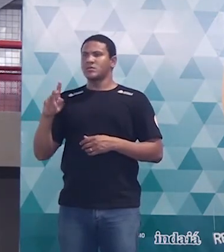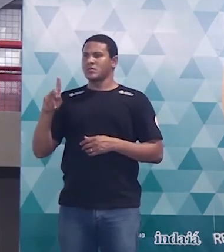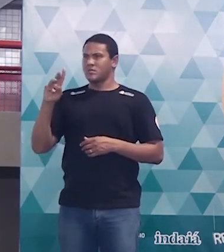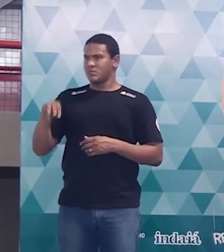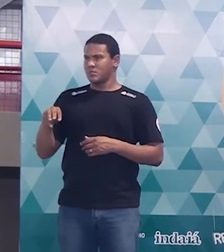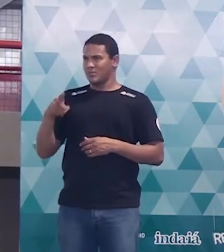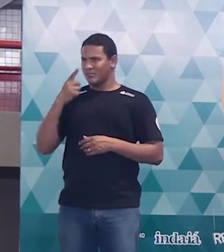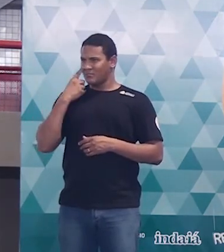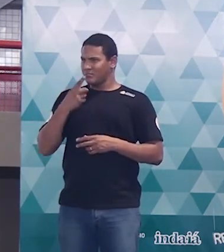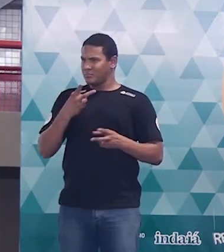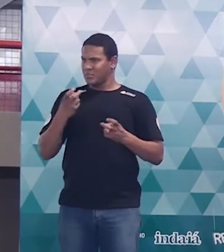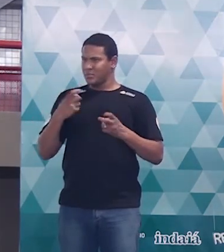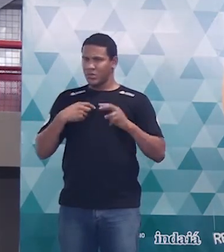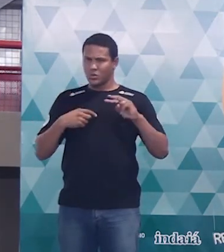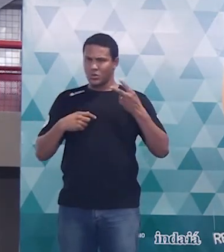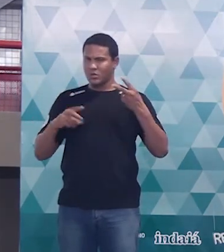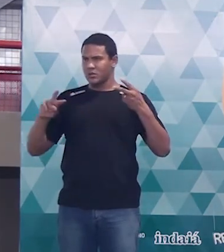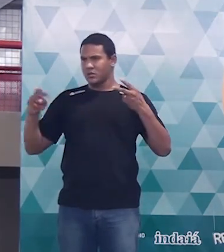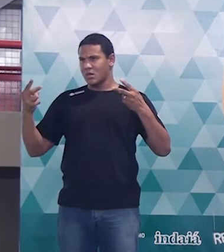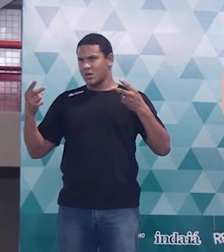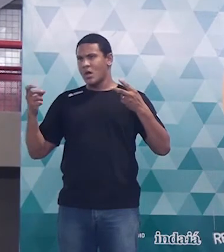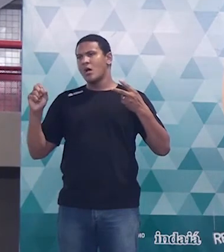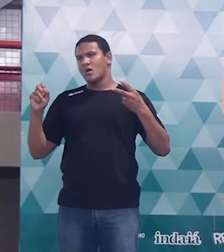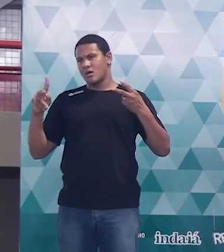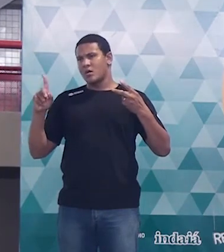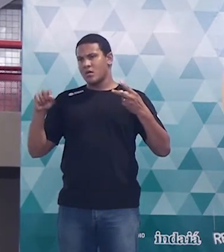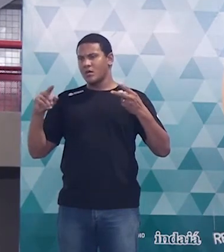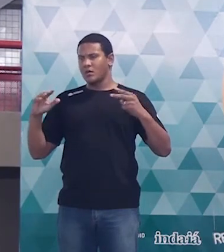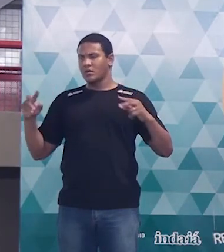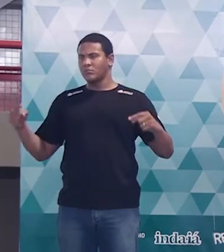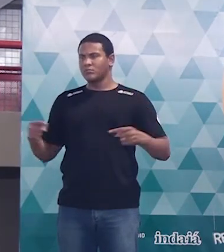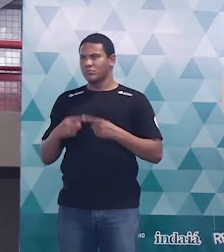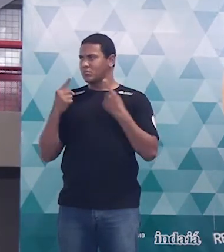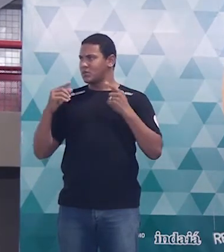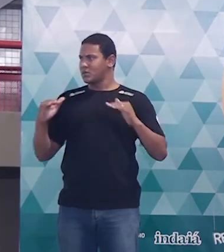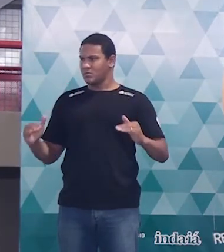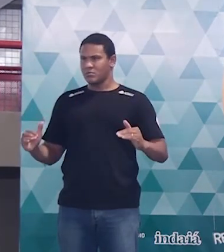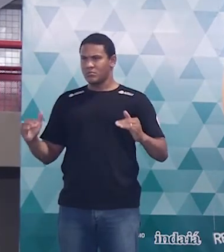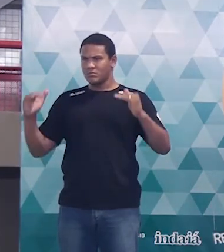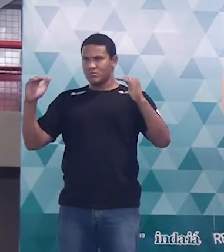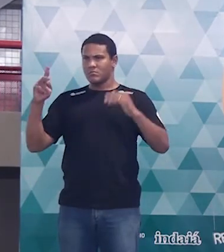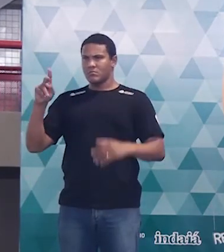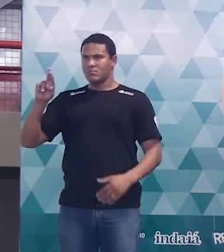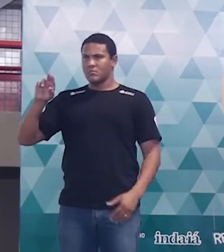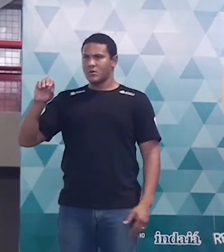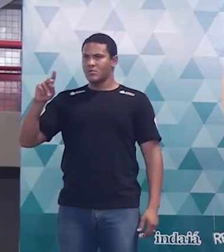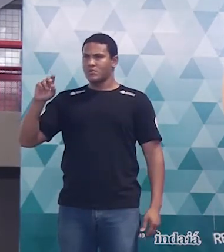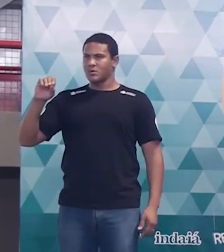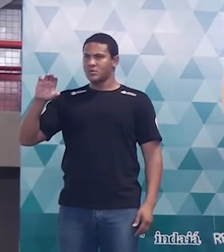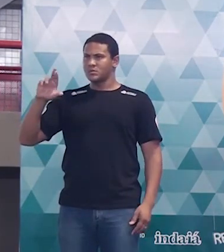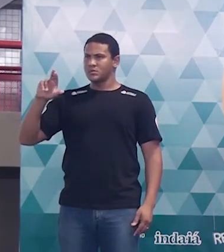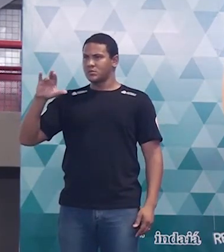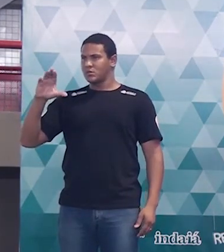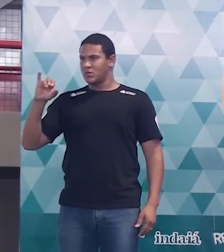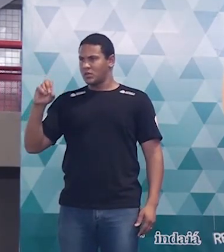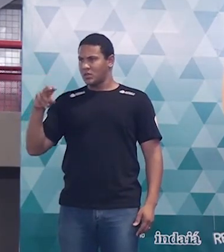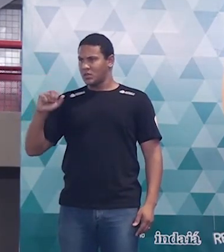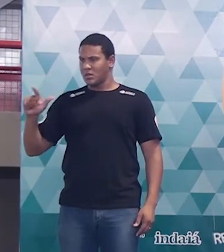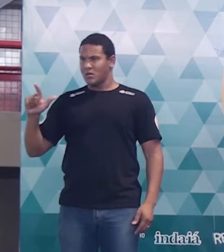a distância. Então isso é o que quer dizer isso aí, meu povo. Proporcionais quando variam na